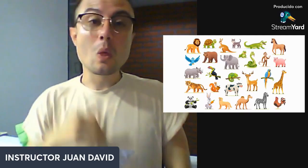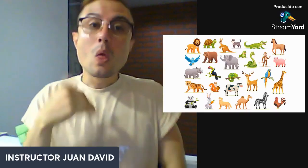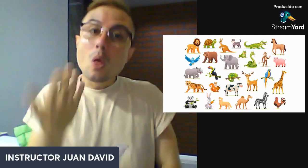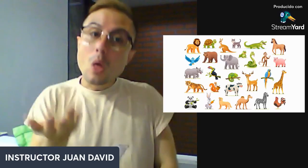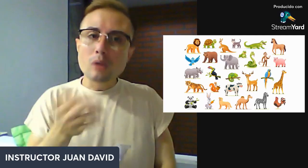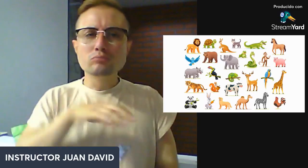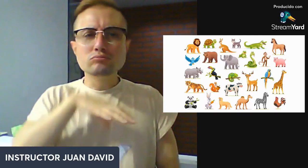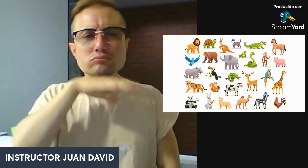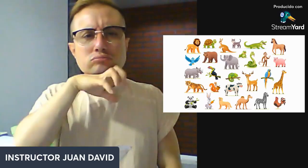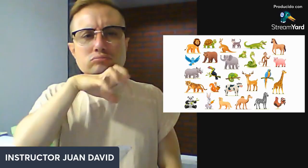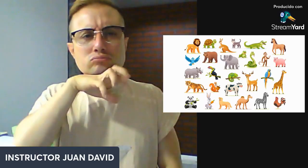ser peligrosos.